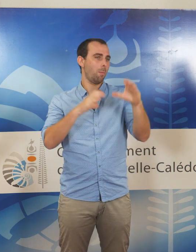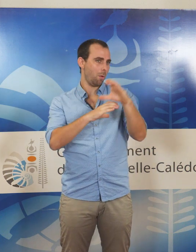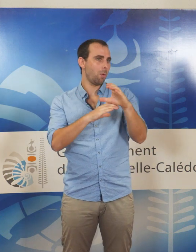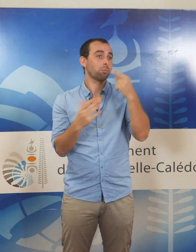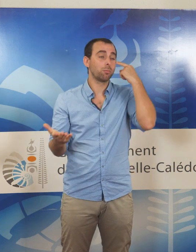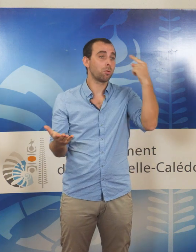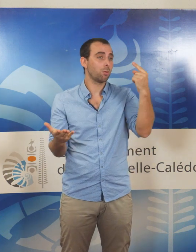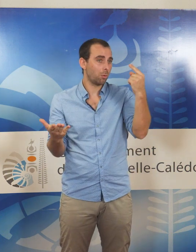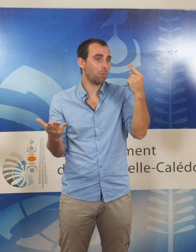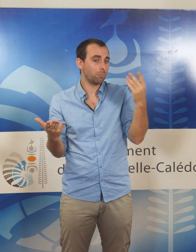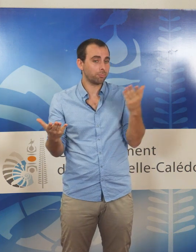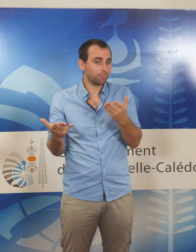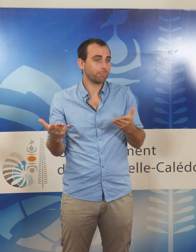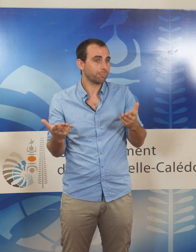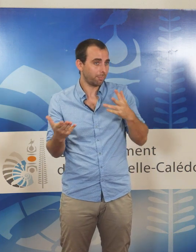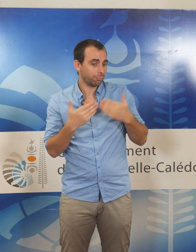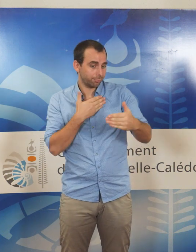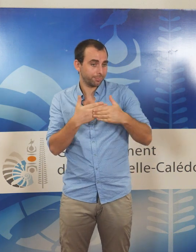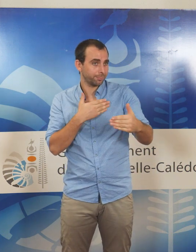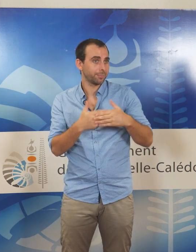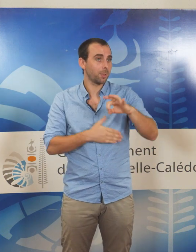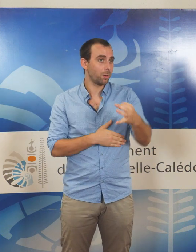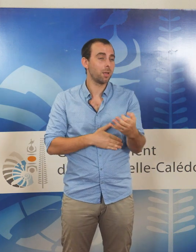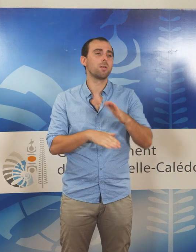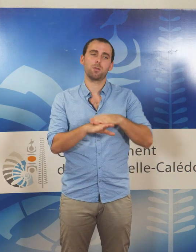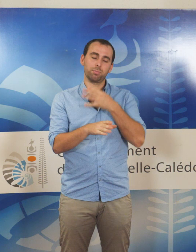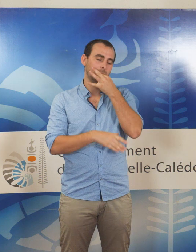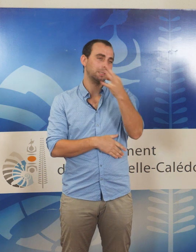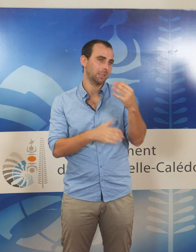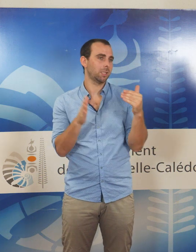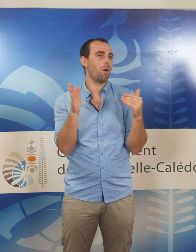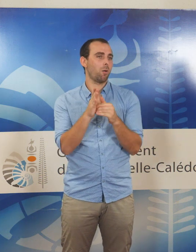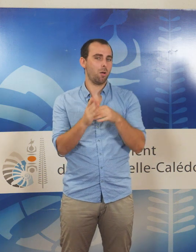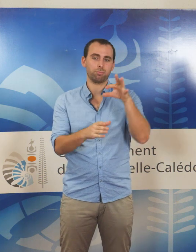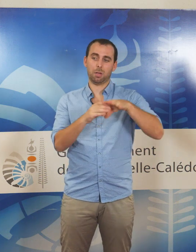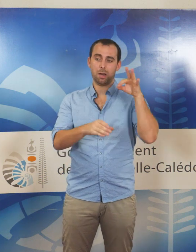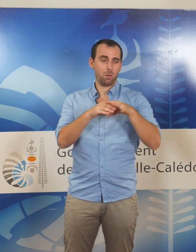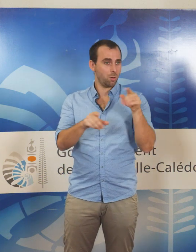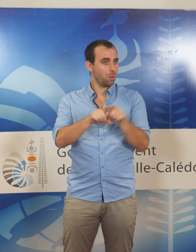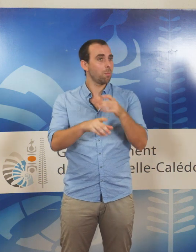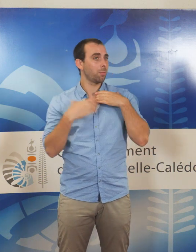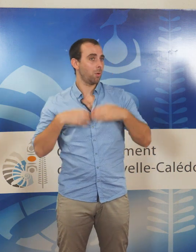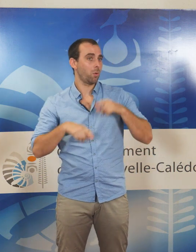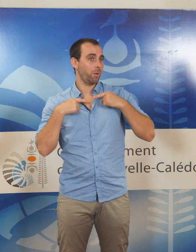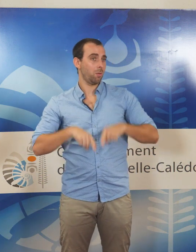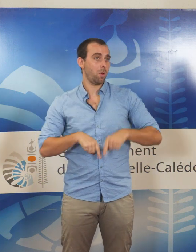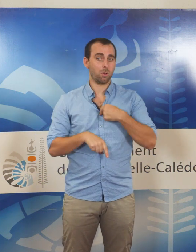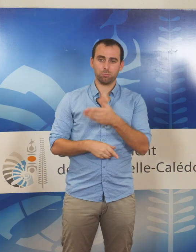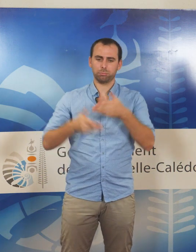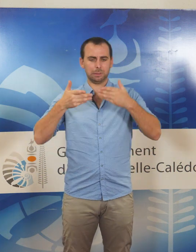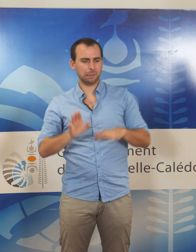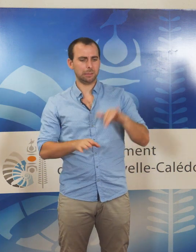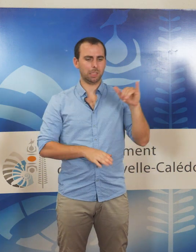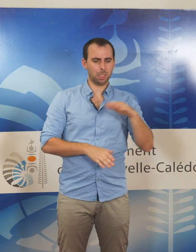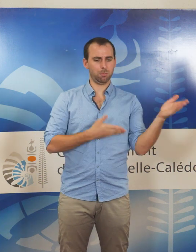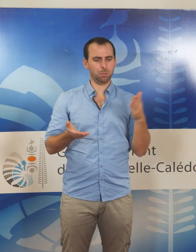justement pour les prochains jours. Mais je vous le redis, les élus, les membres du gouvernement n'ont pas à fixer la liste de personnes. Ils ont à